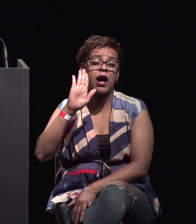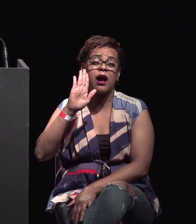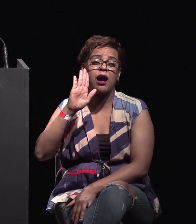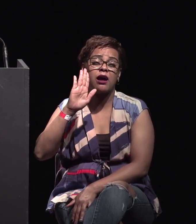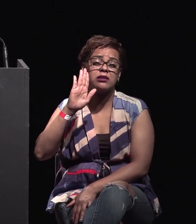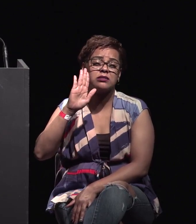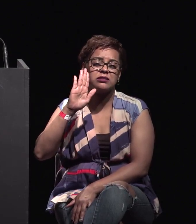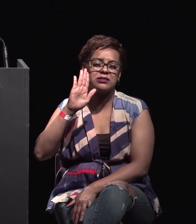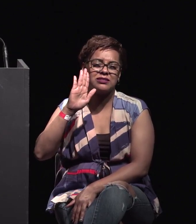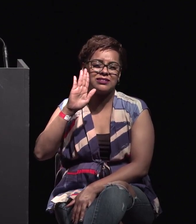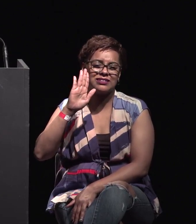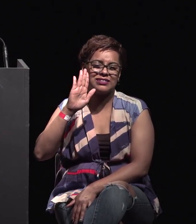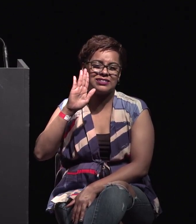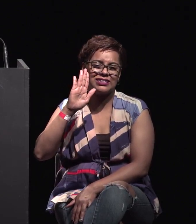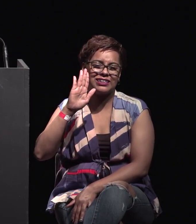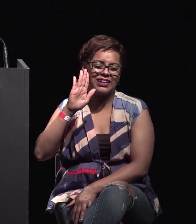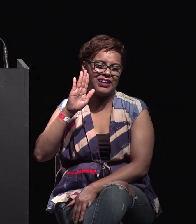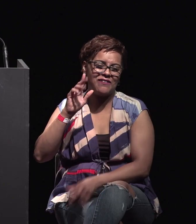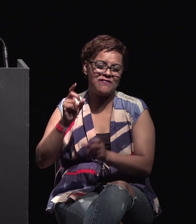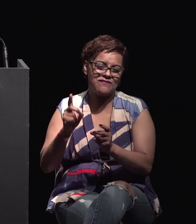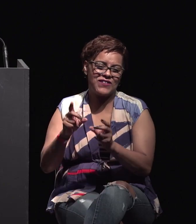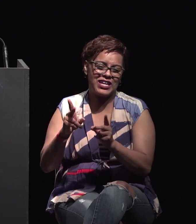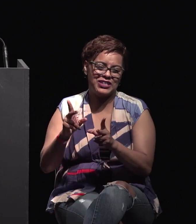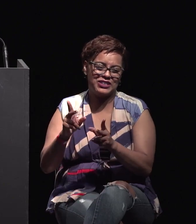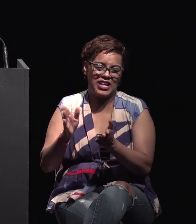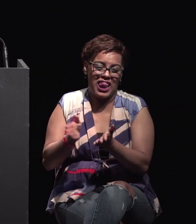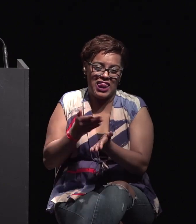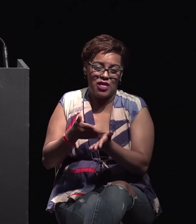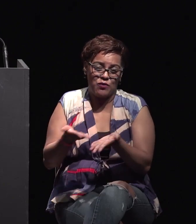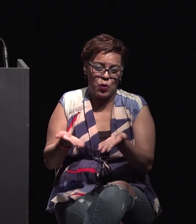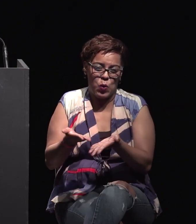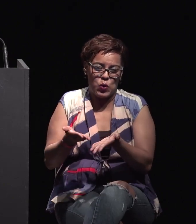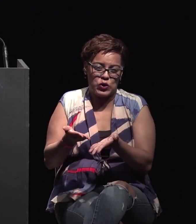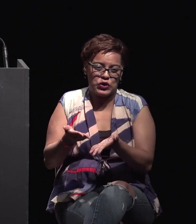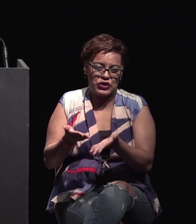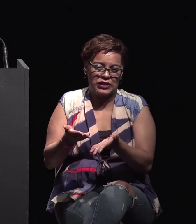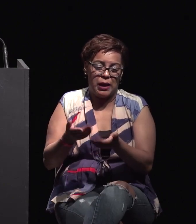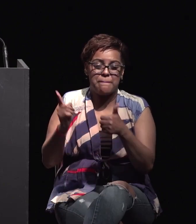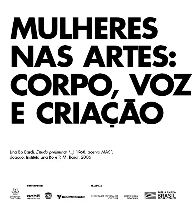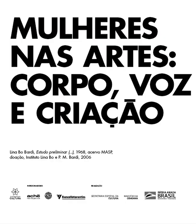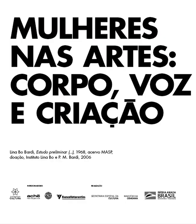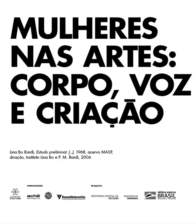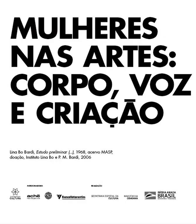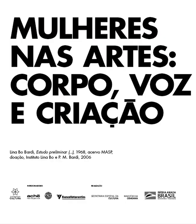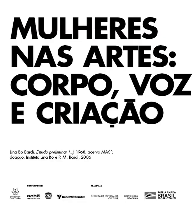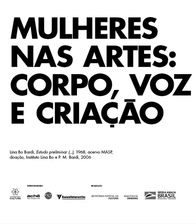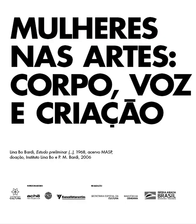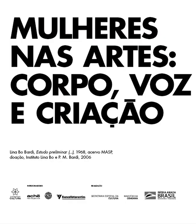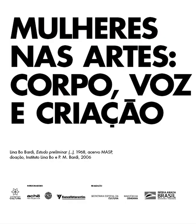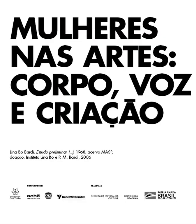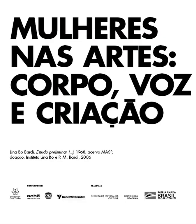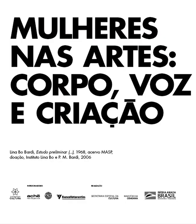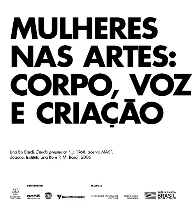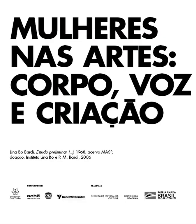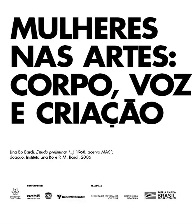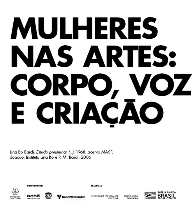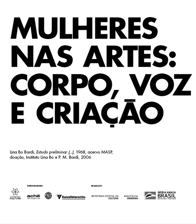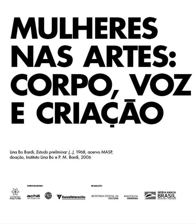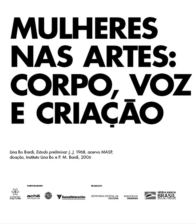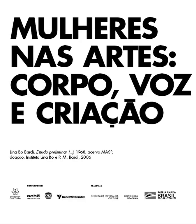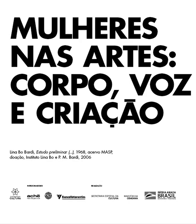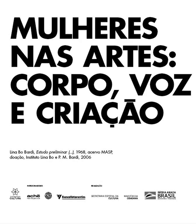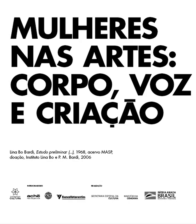depois de Carolina Maria de Jesus. Os números de venda de